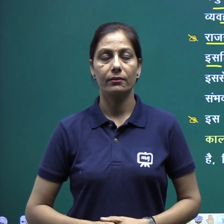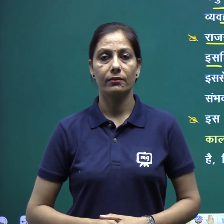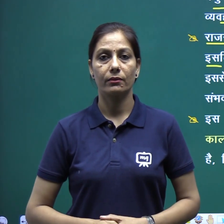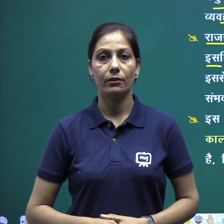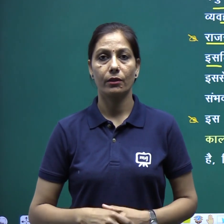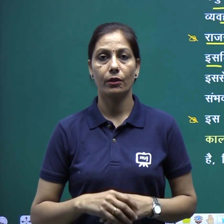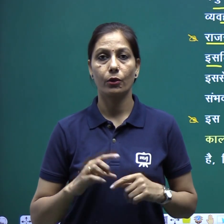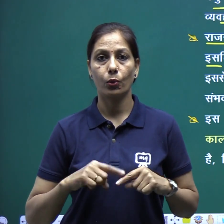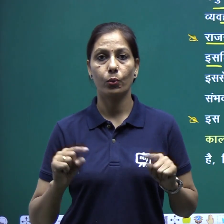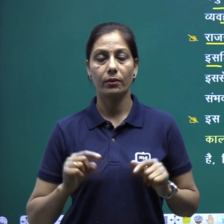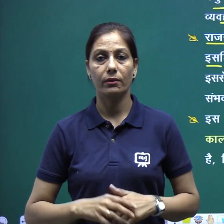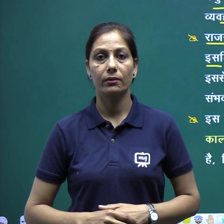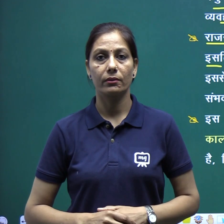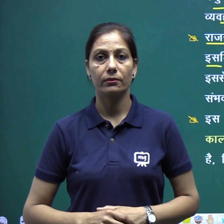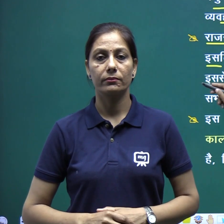क्योंकि